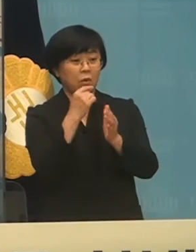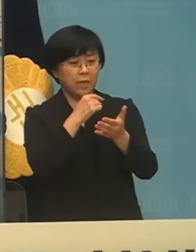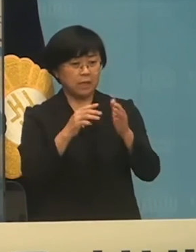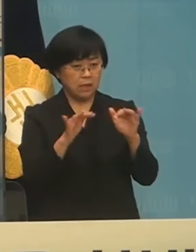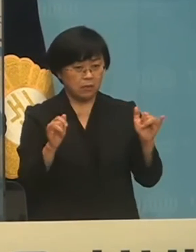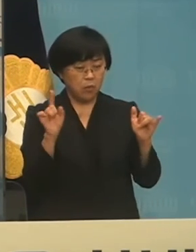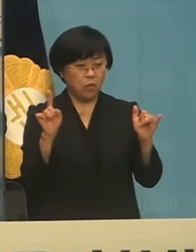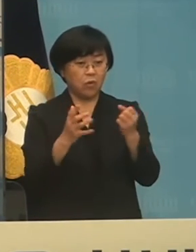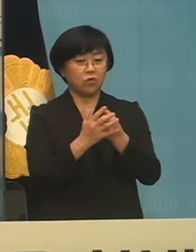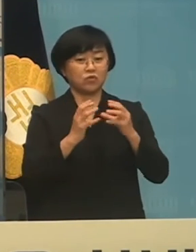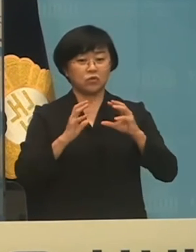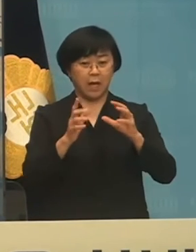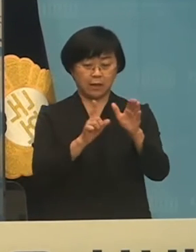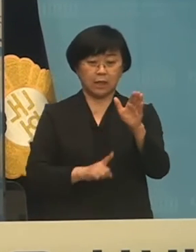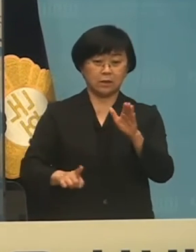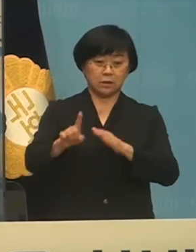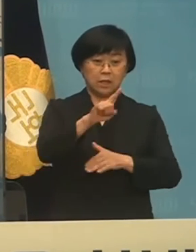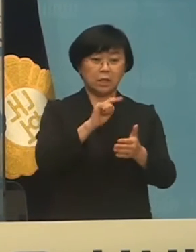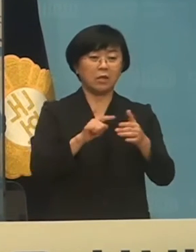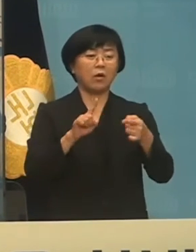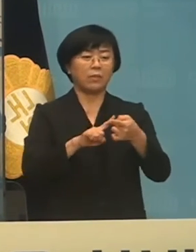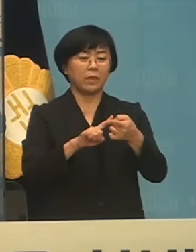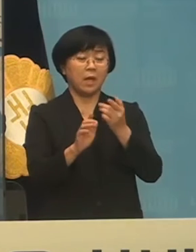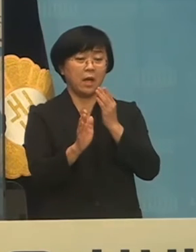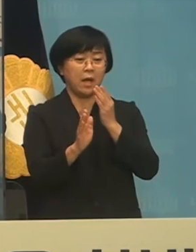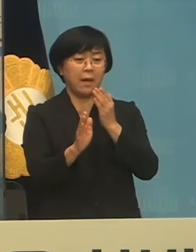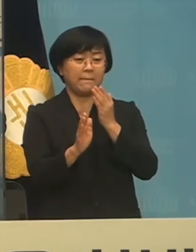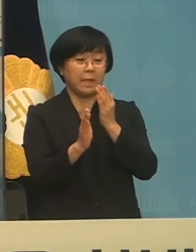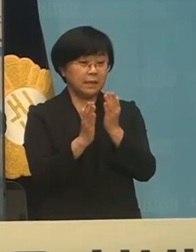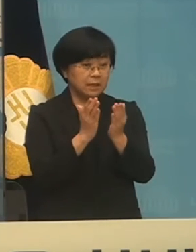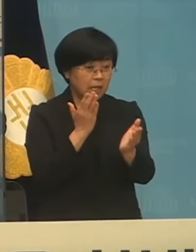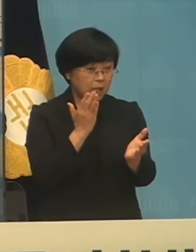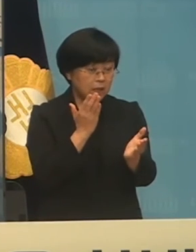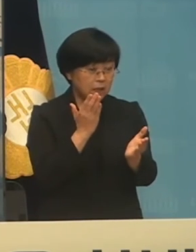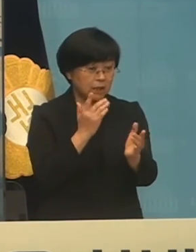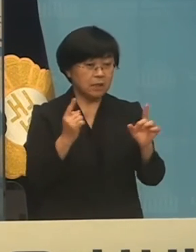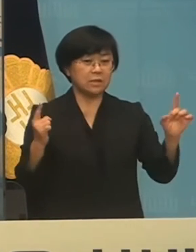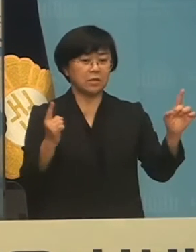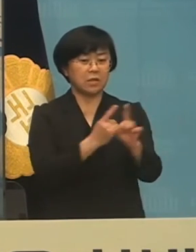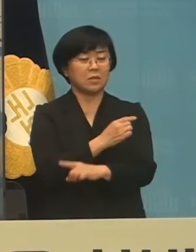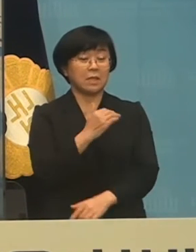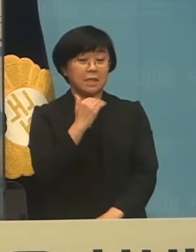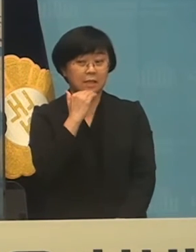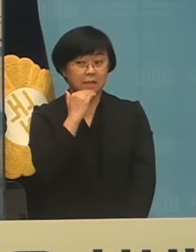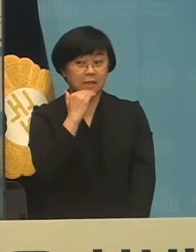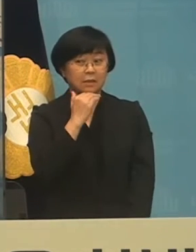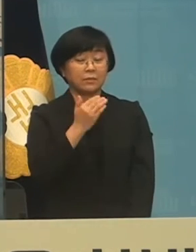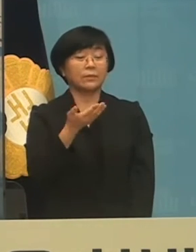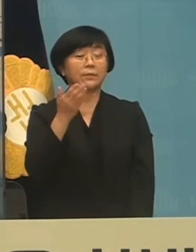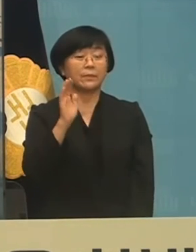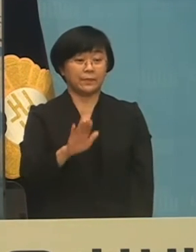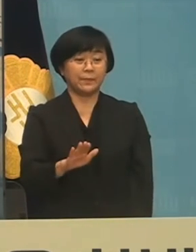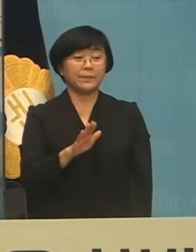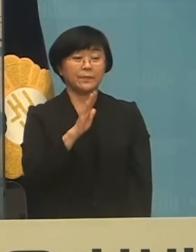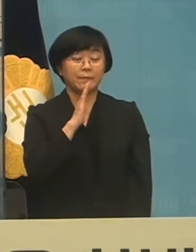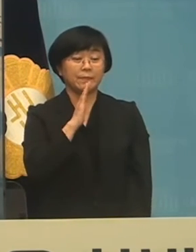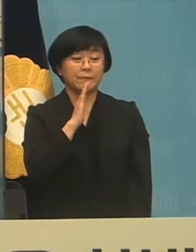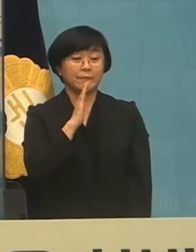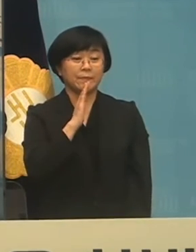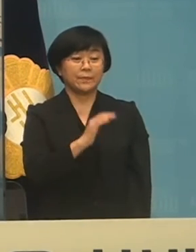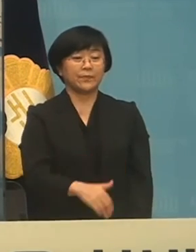피해자들은 국가가 나서서 이런 불합리한 일을 시정해 주길 기다렸지만